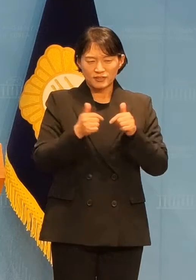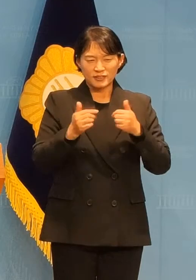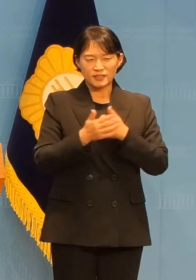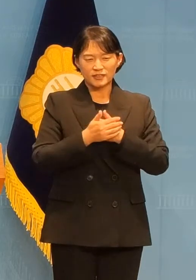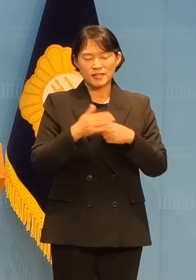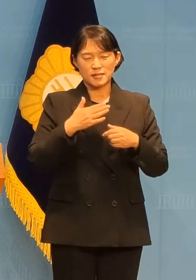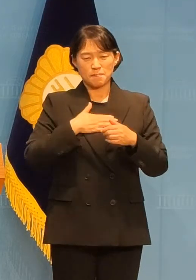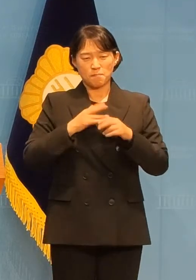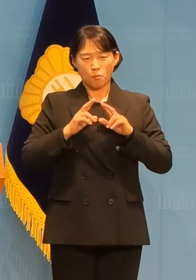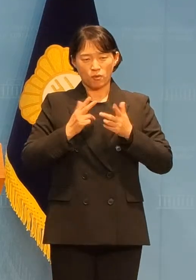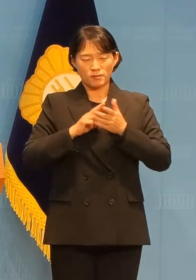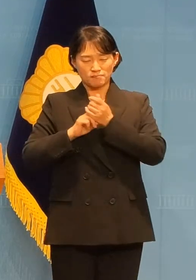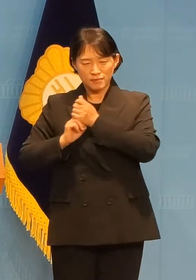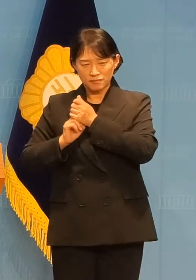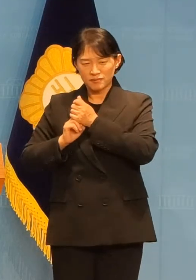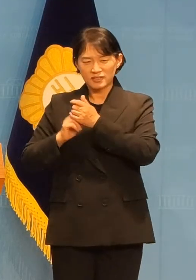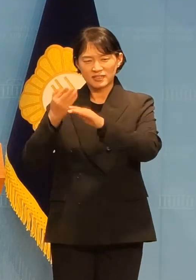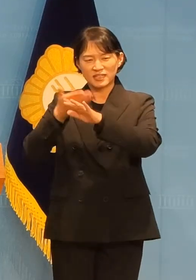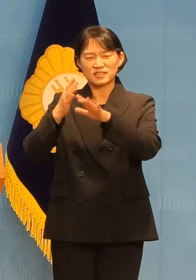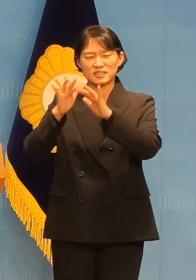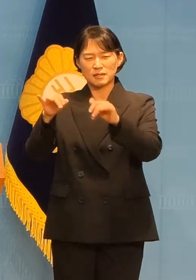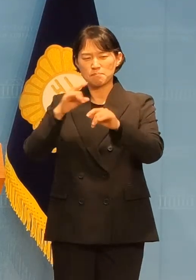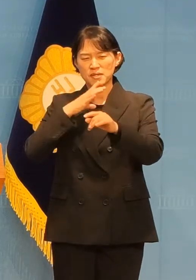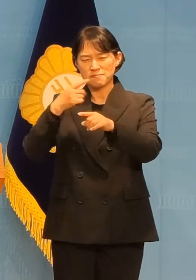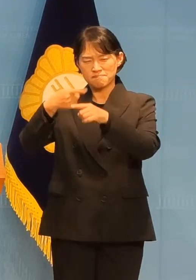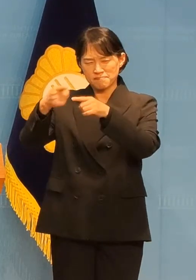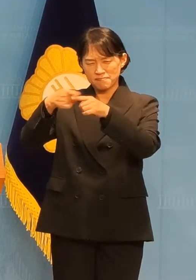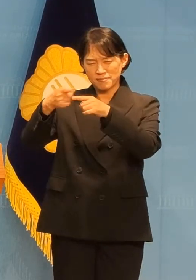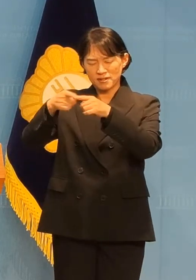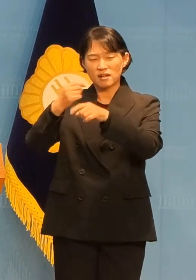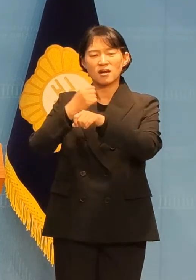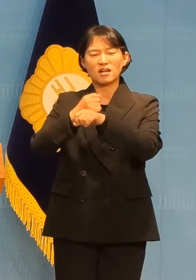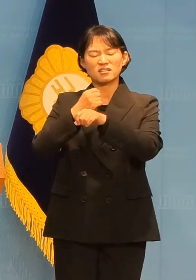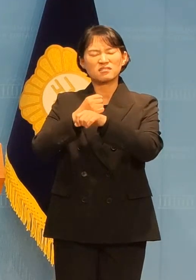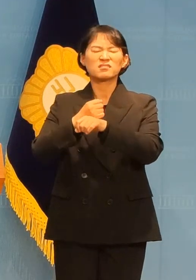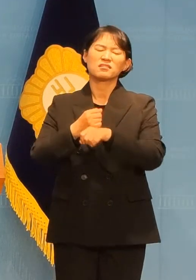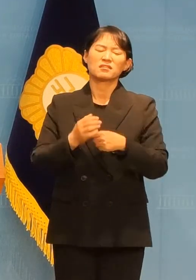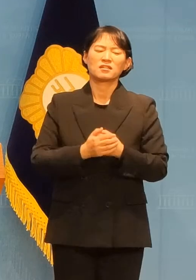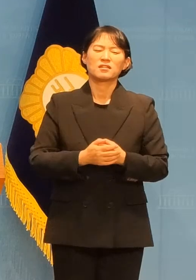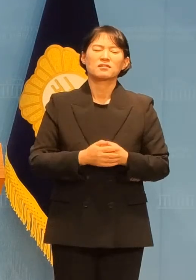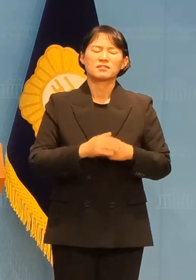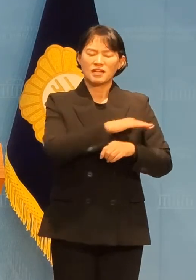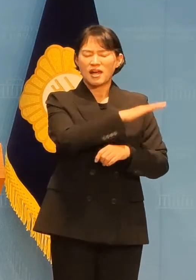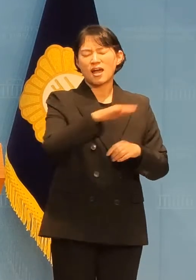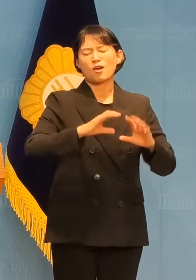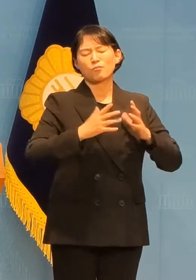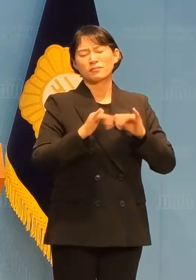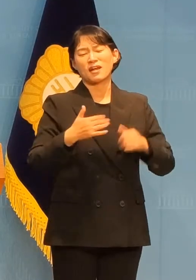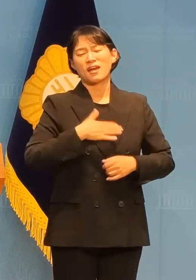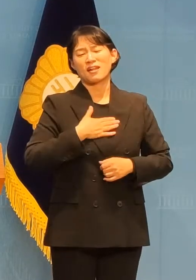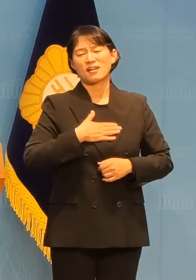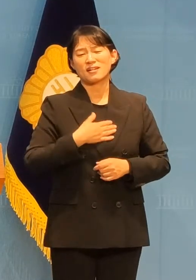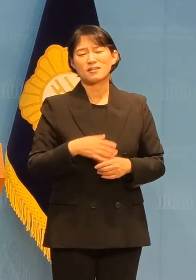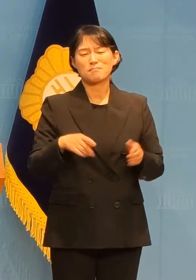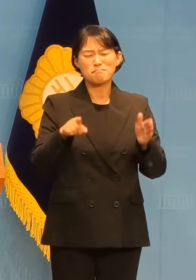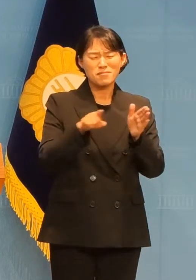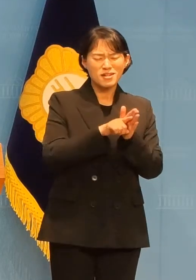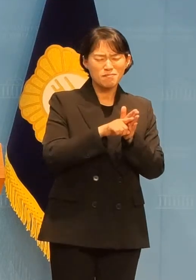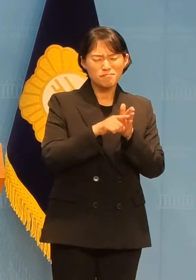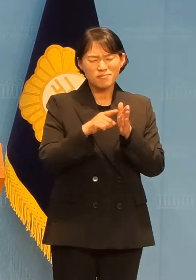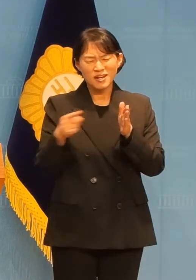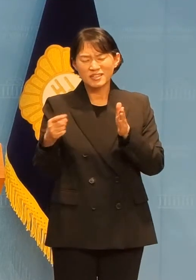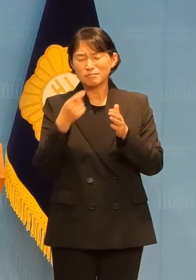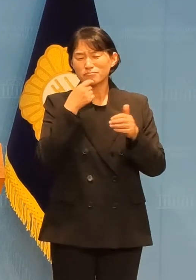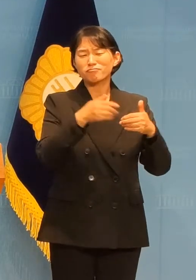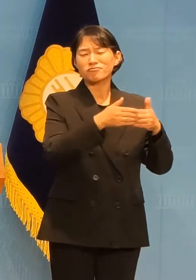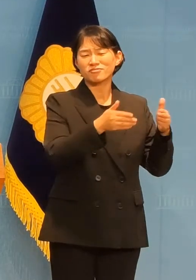상대 진영에만 칼끝을 겨누려는 속내를 모를 국민은 없습니다. 이미 신뢰를 상실한